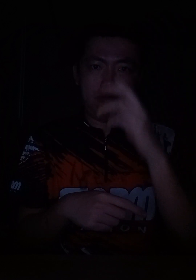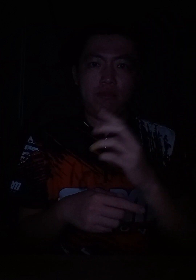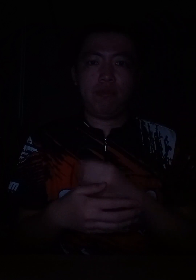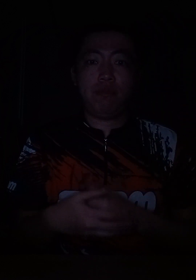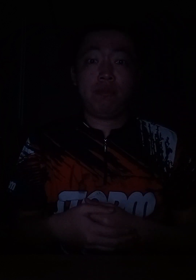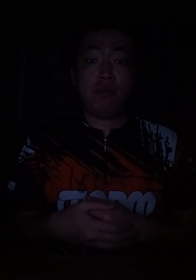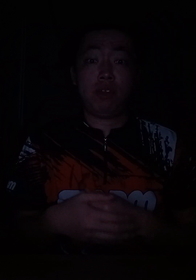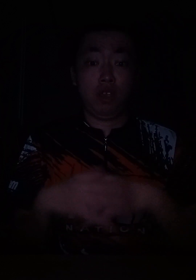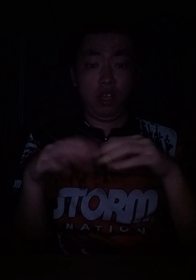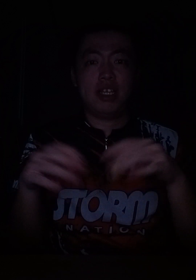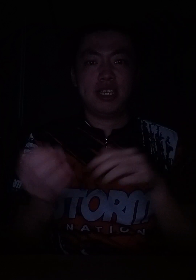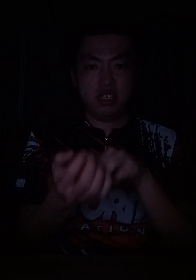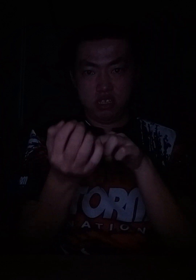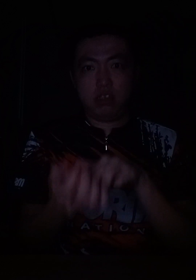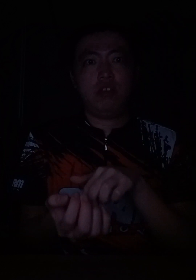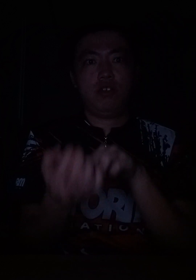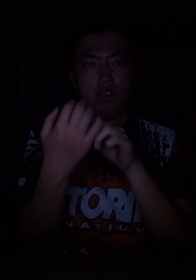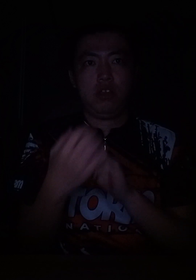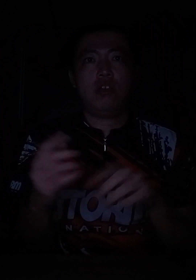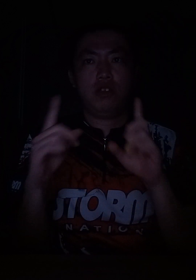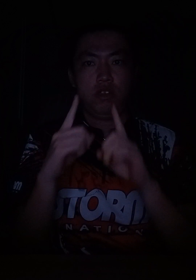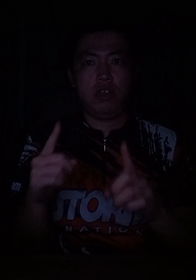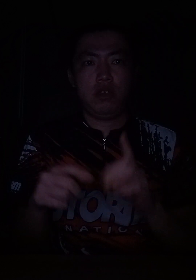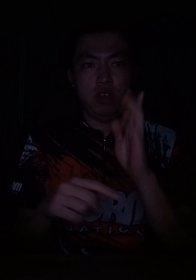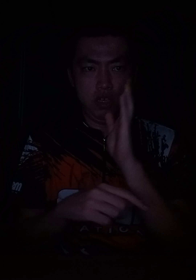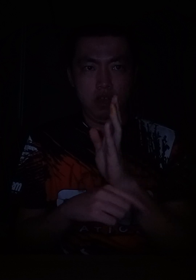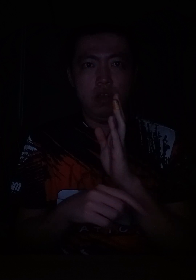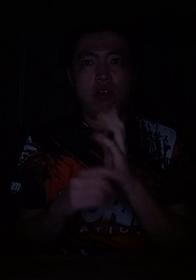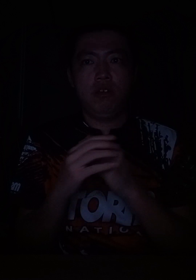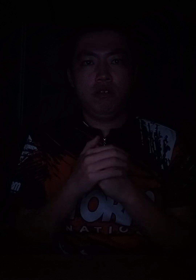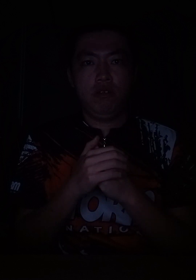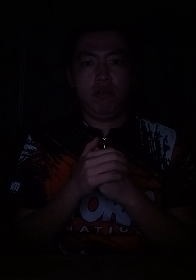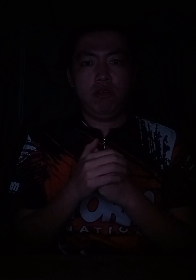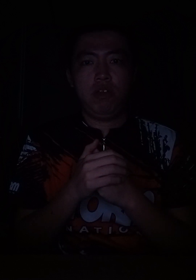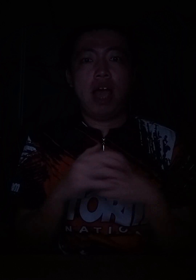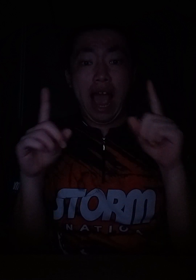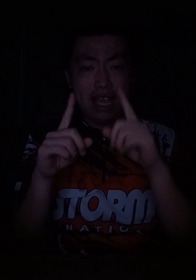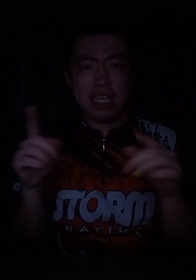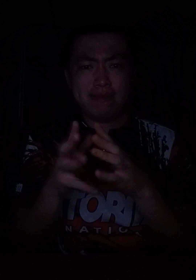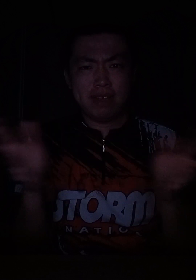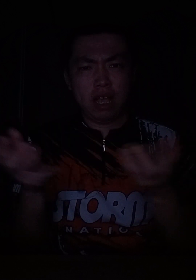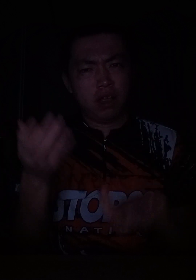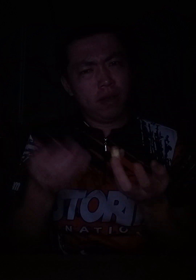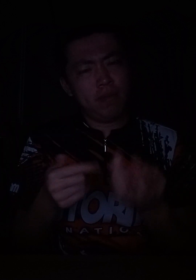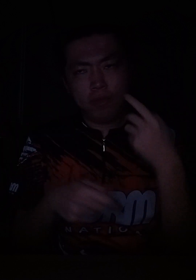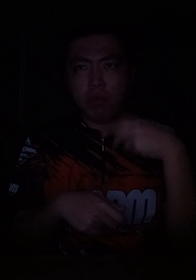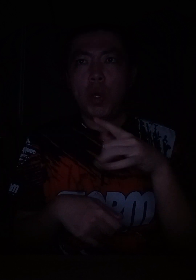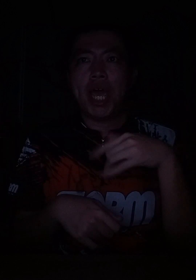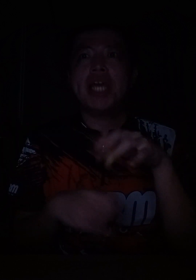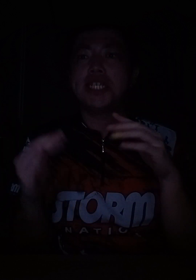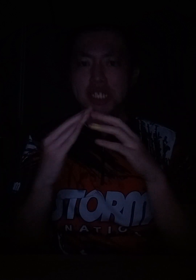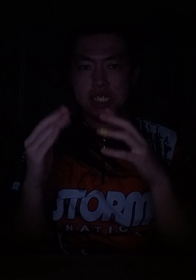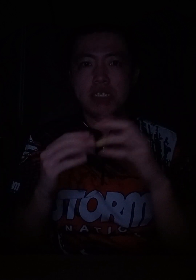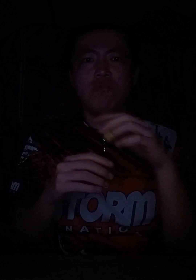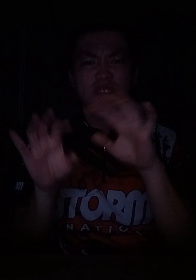주민 한 명을 태운 승강기가 10층과 11층 사이에 멈춘 상황. 한시가 급한 만큼 70대 관리인 A씨는 문을 강제로